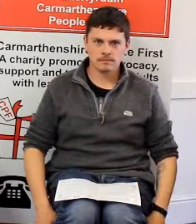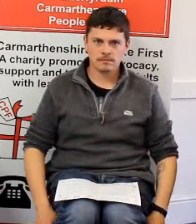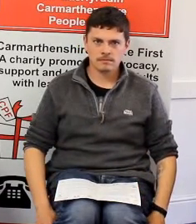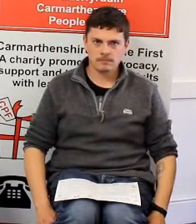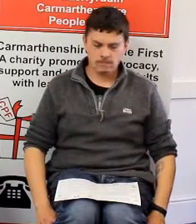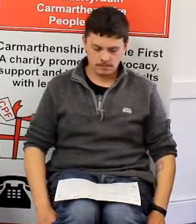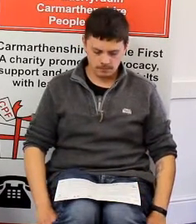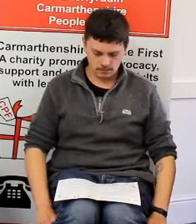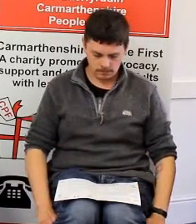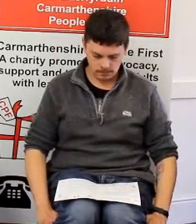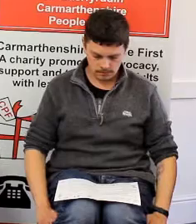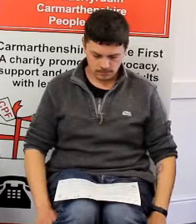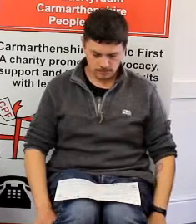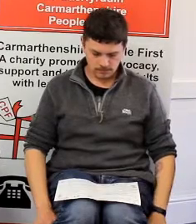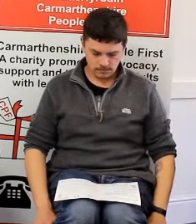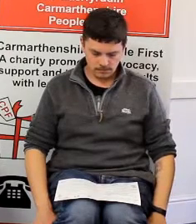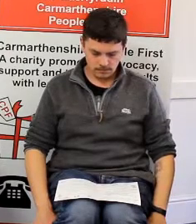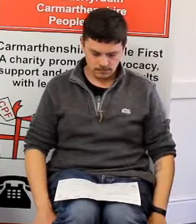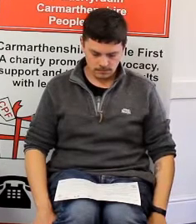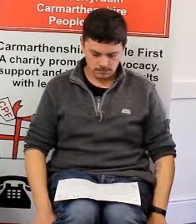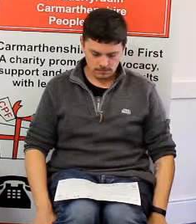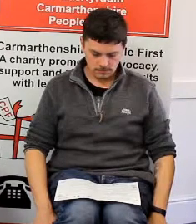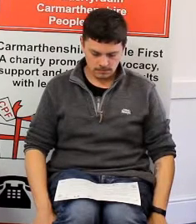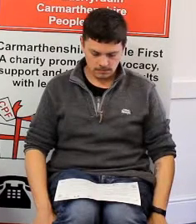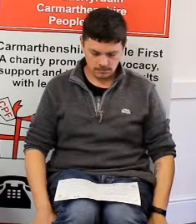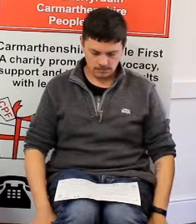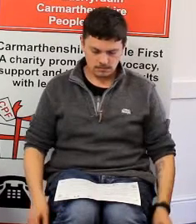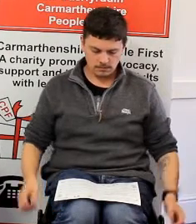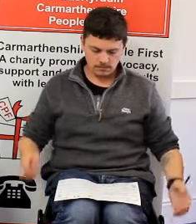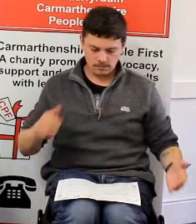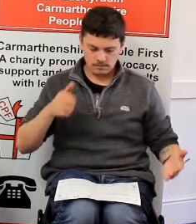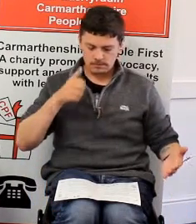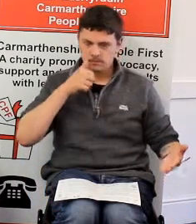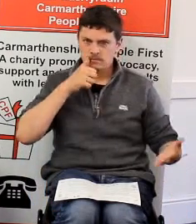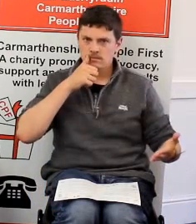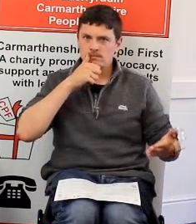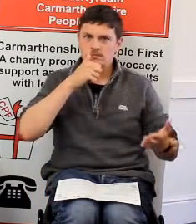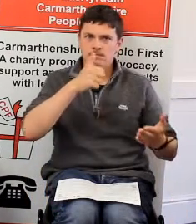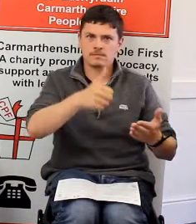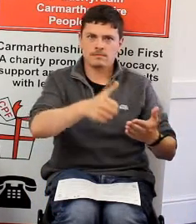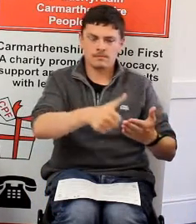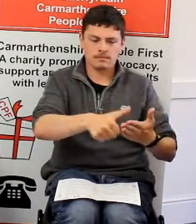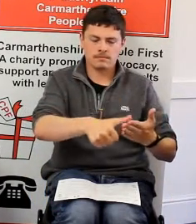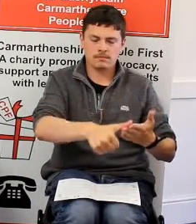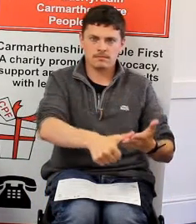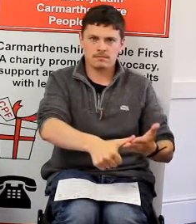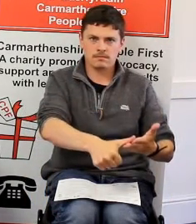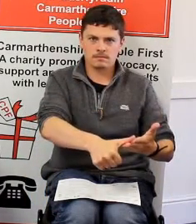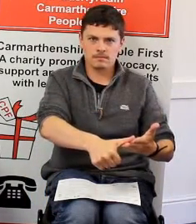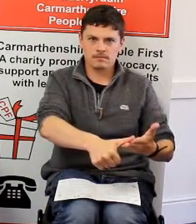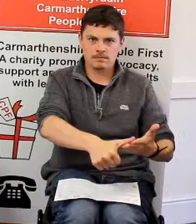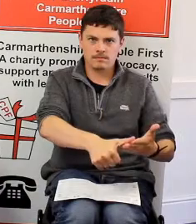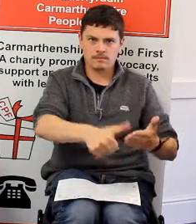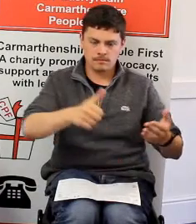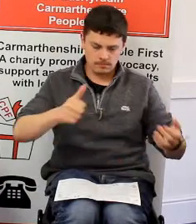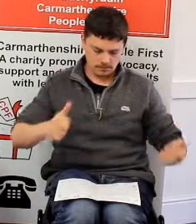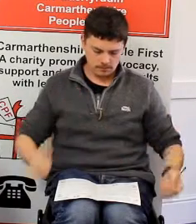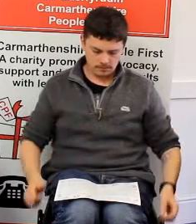cyntaf Sir Gaerfyrddin. Cysylltwch â Pobl yn gyntaf Sir